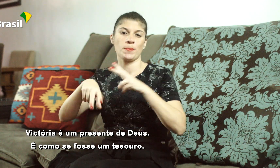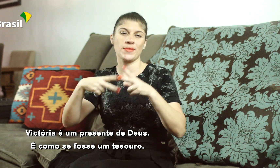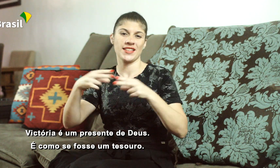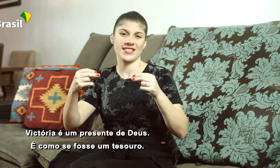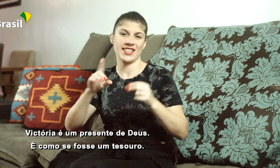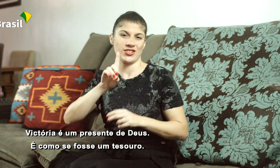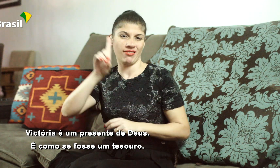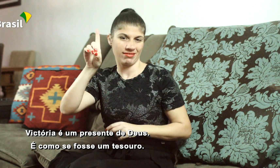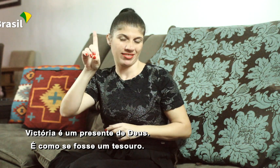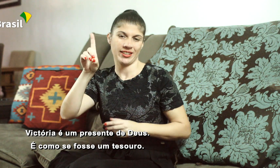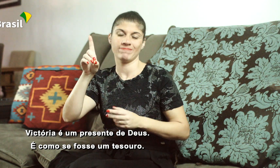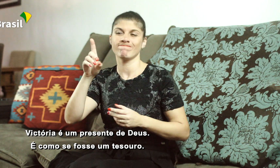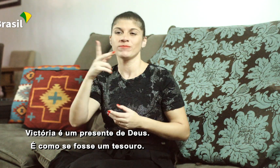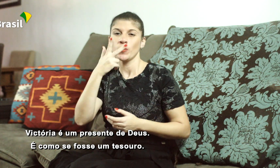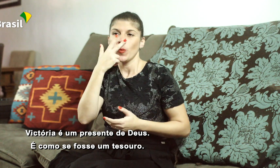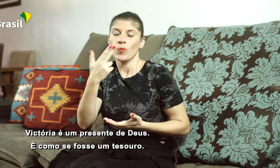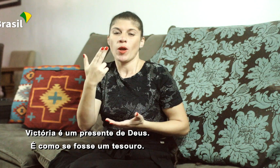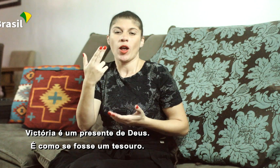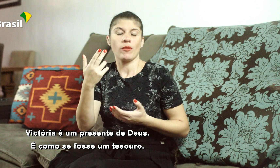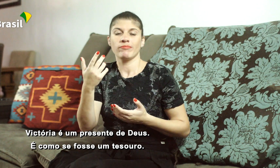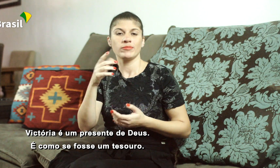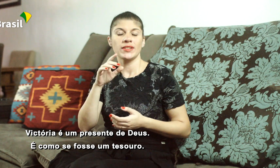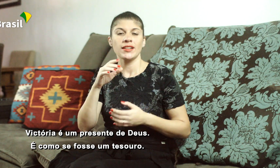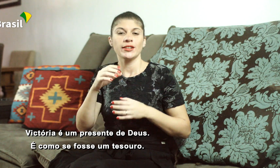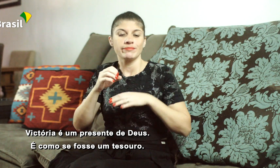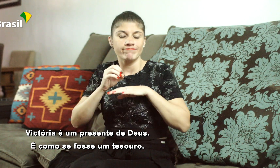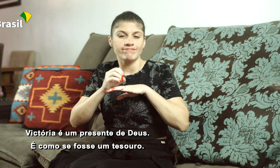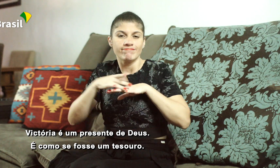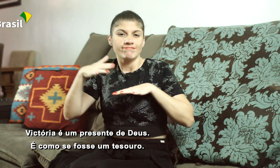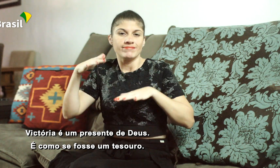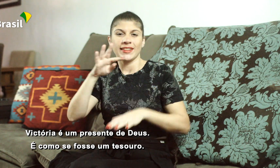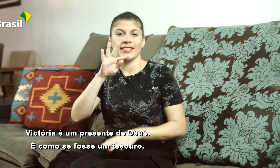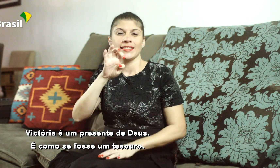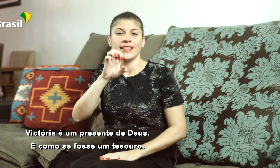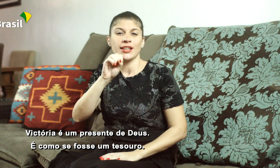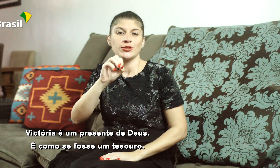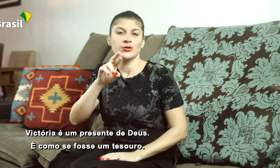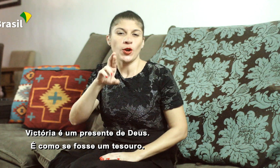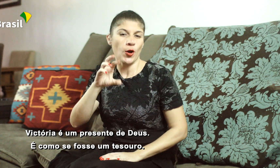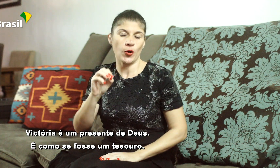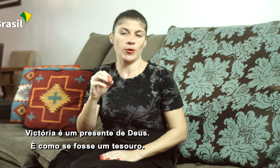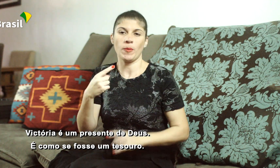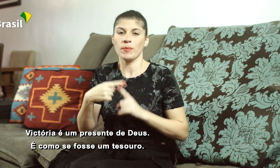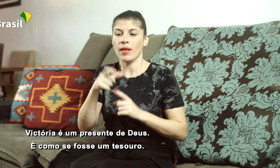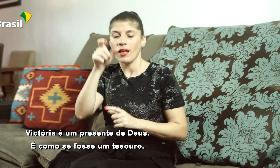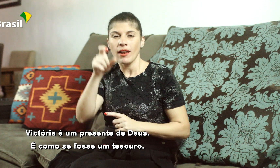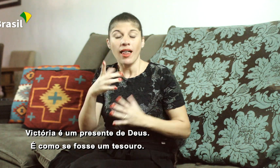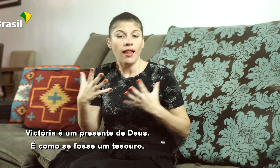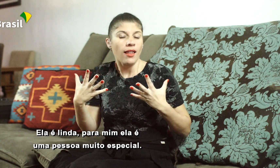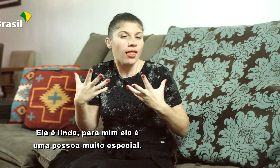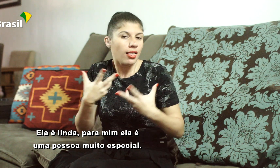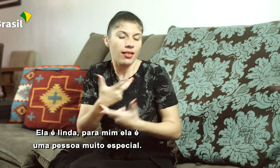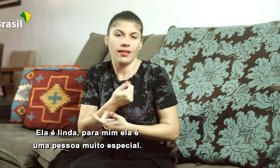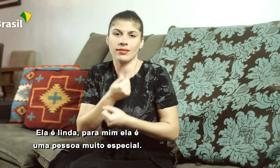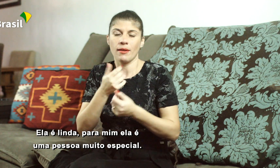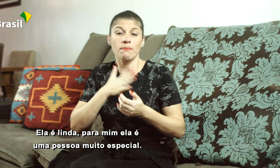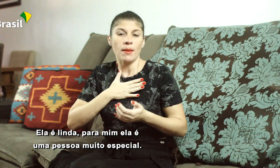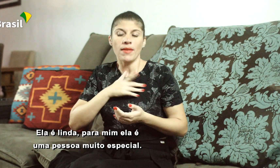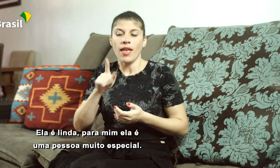Victoria é um presente de Deus. É como se fosse um tesouro. Ela é linda, para